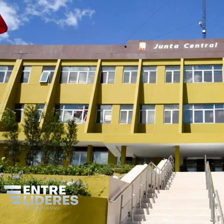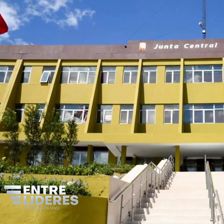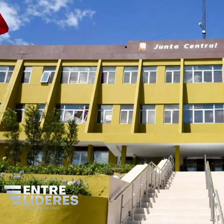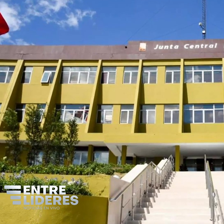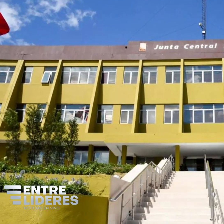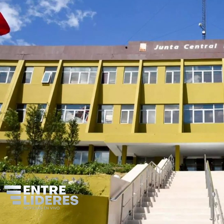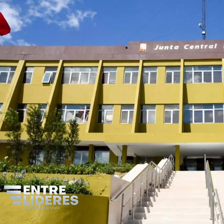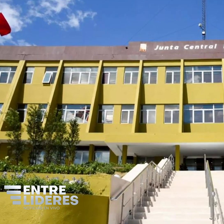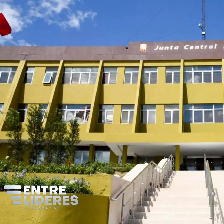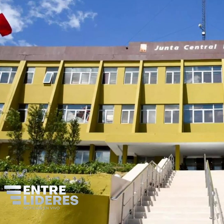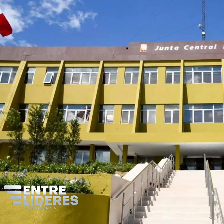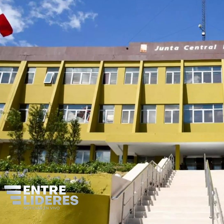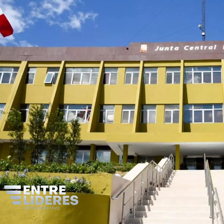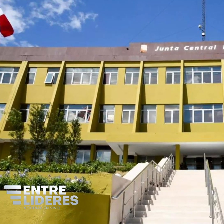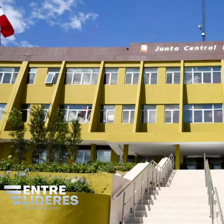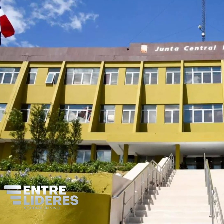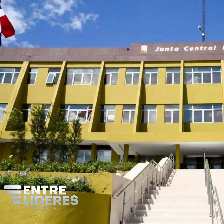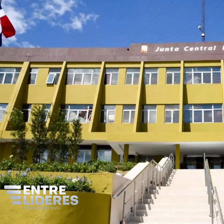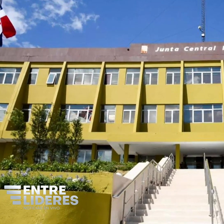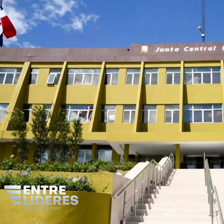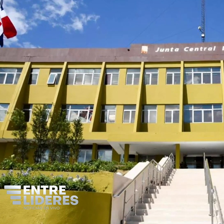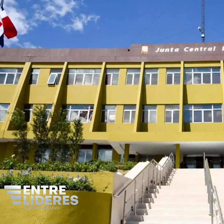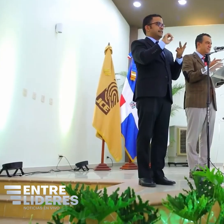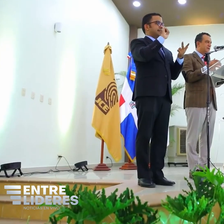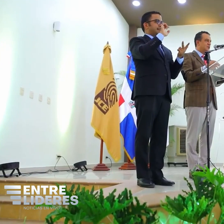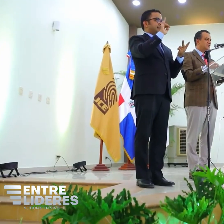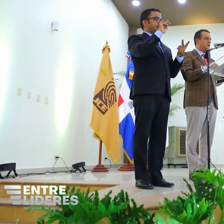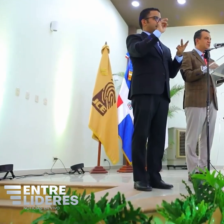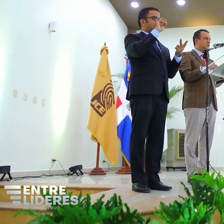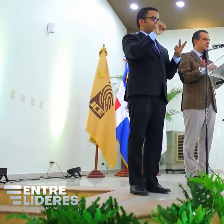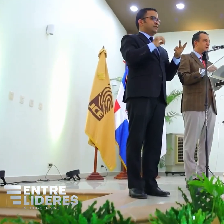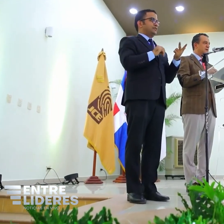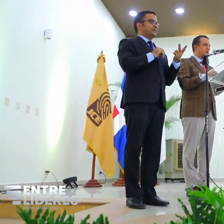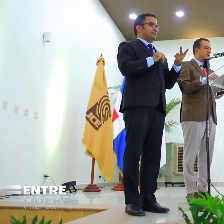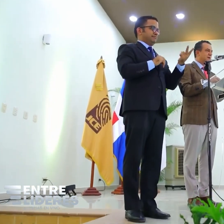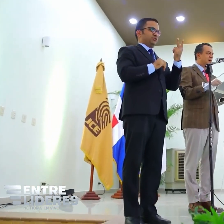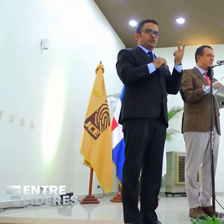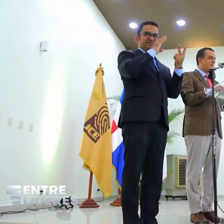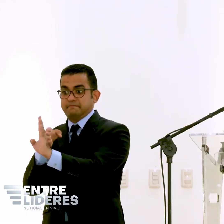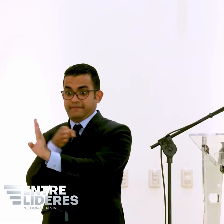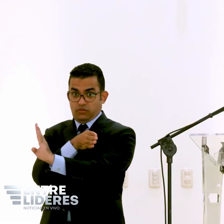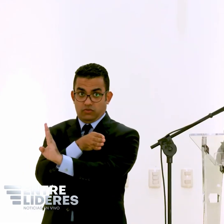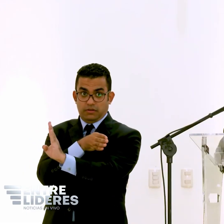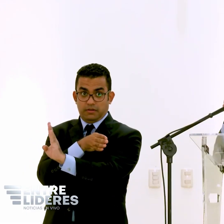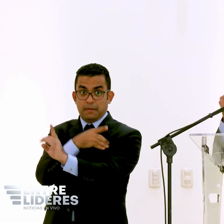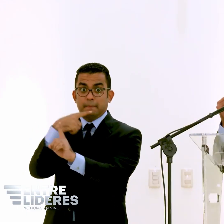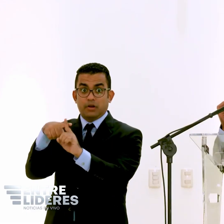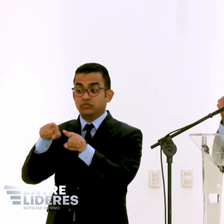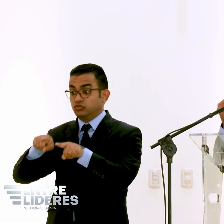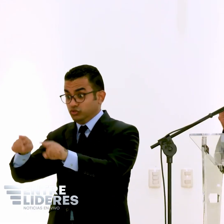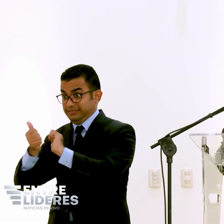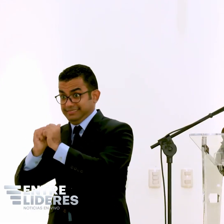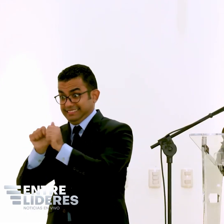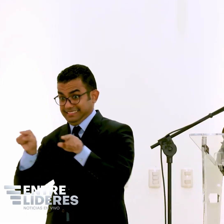La Unidad de Fiscalización de los Fondos de los Partidos Políticos supervisará los recursos que los partidos obtengan durante la campaña electoral provenientes